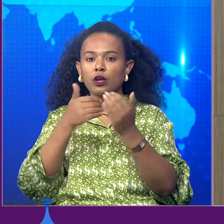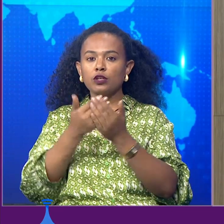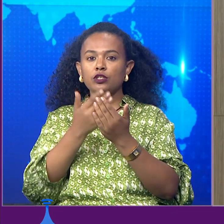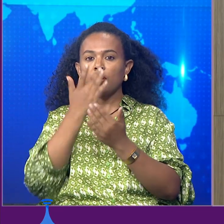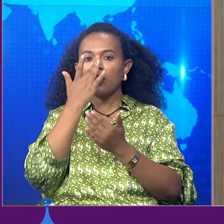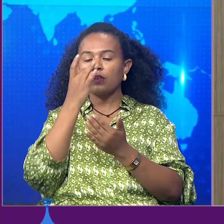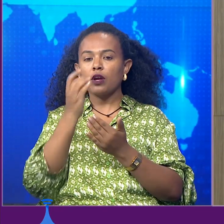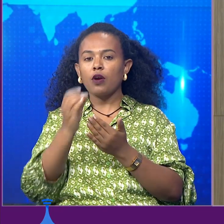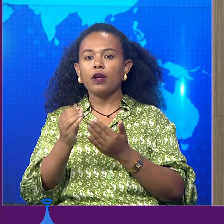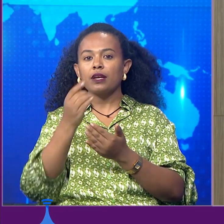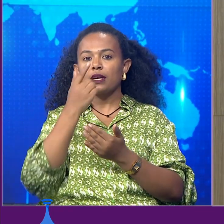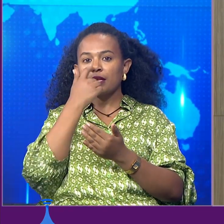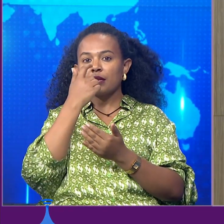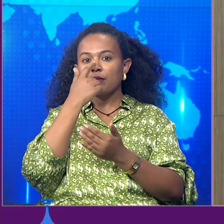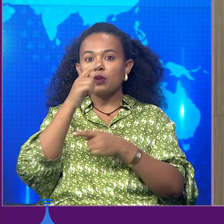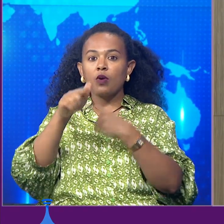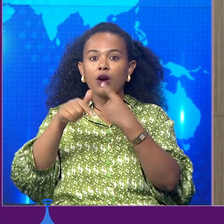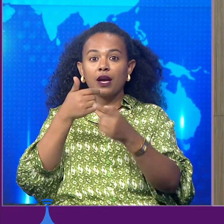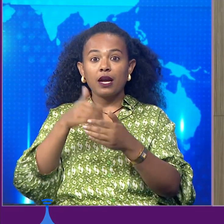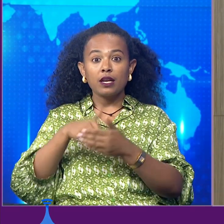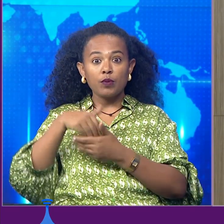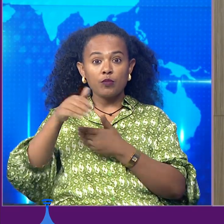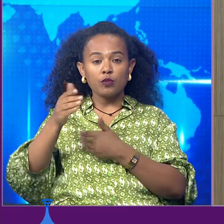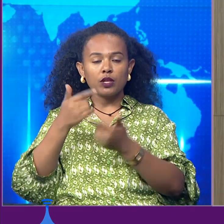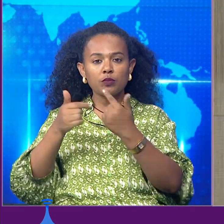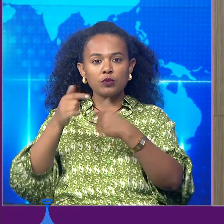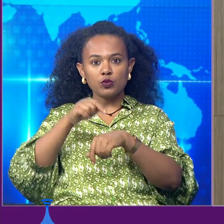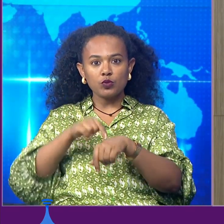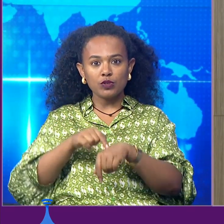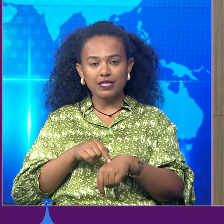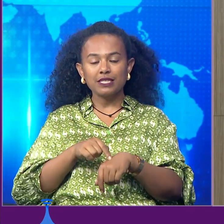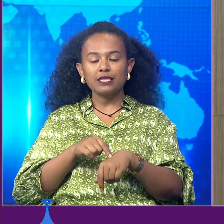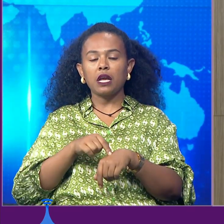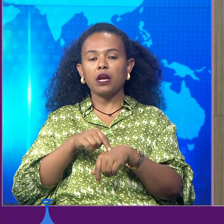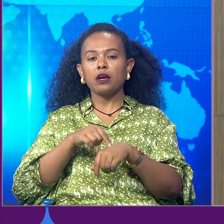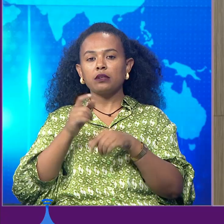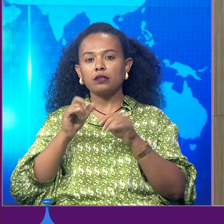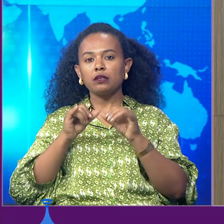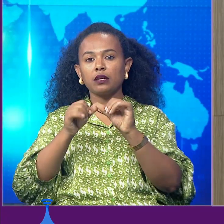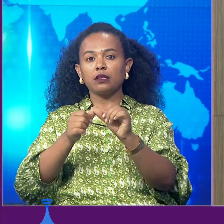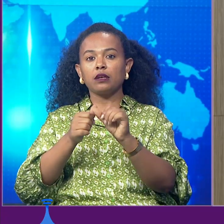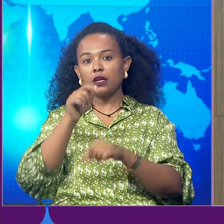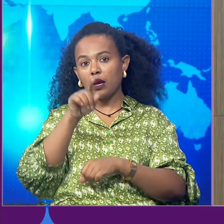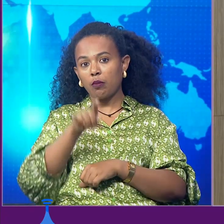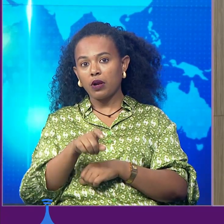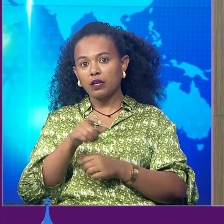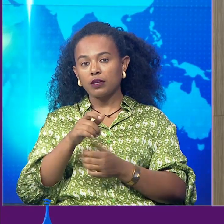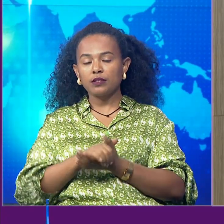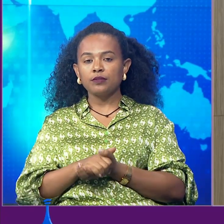አፍሪካውያን ከተለመደው አካሄድ በመላቀቅ መጪውን ጊዜ የዋጀ አካሄድ ልንከተል ይገባል።